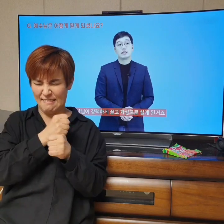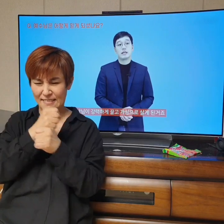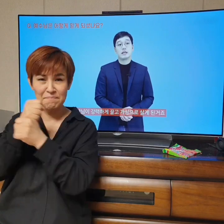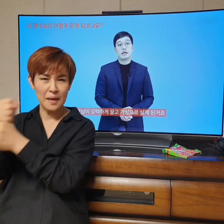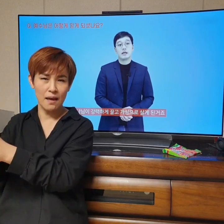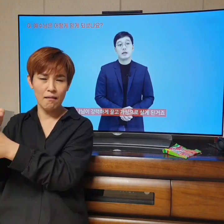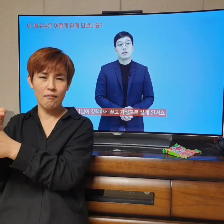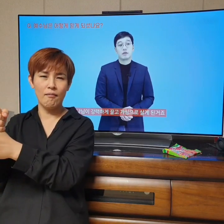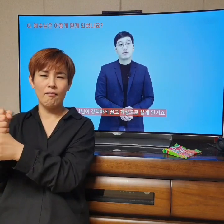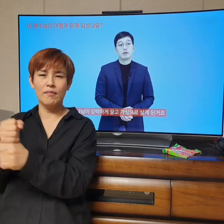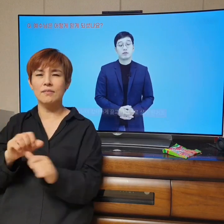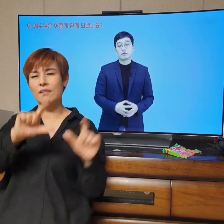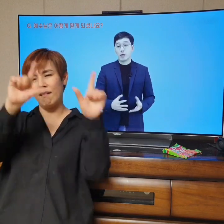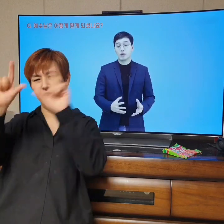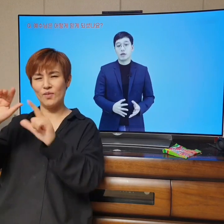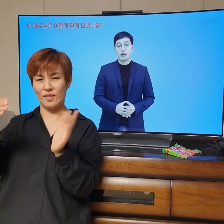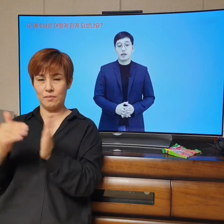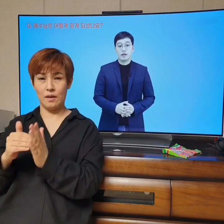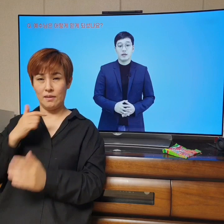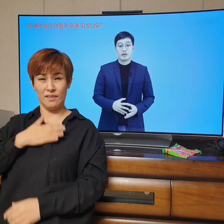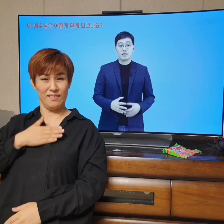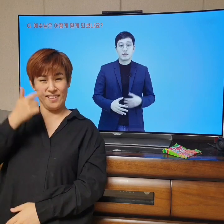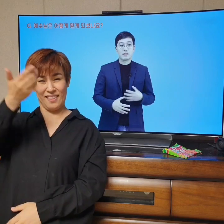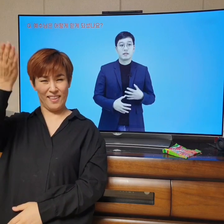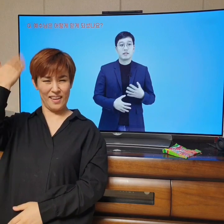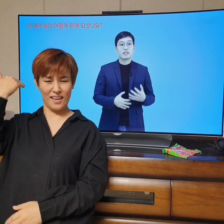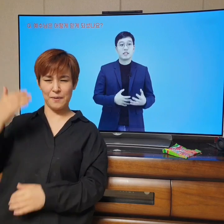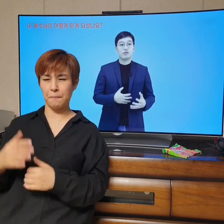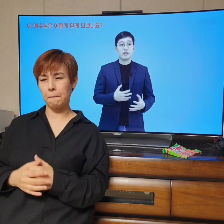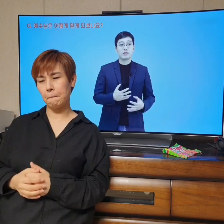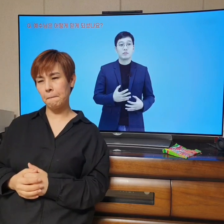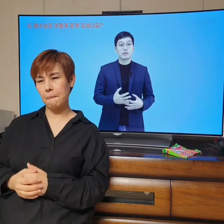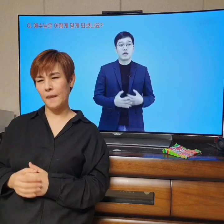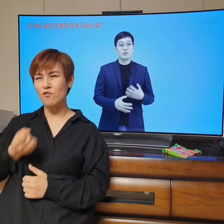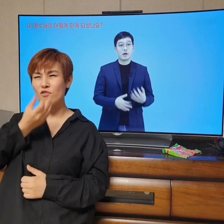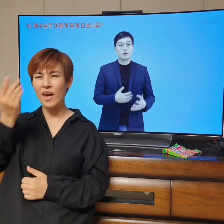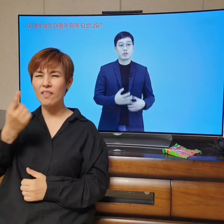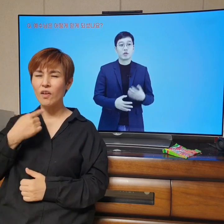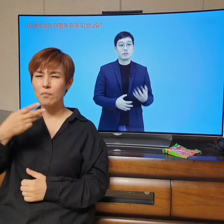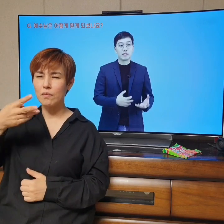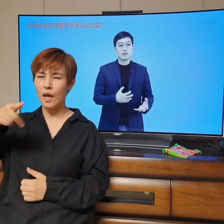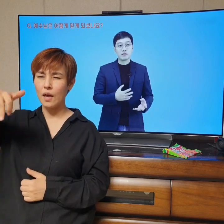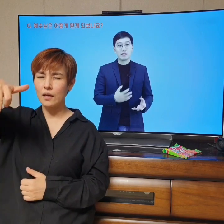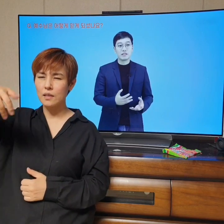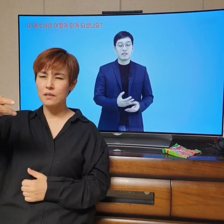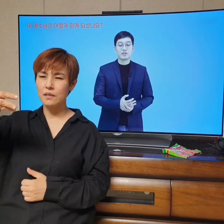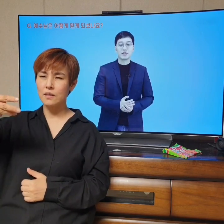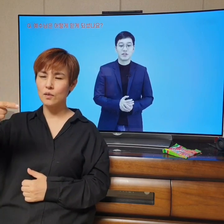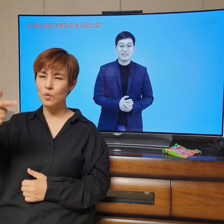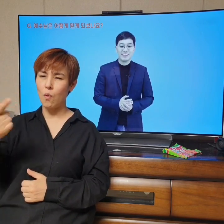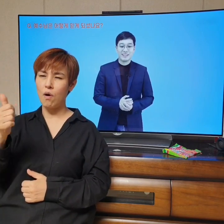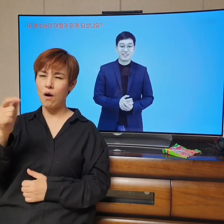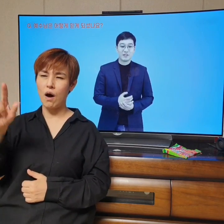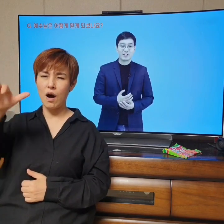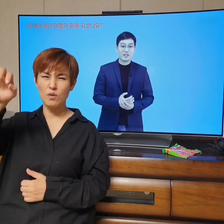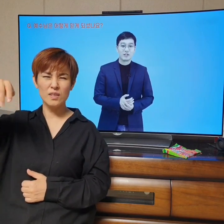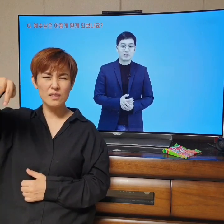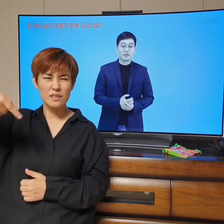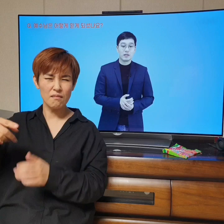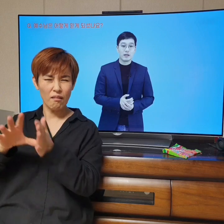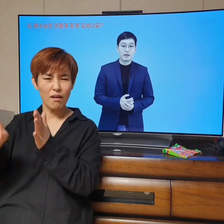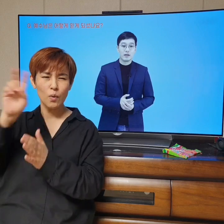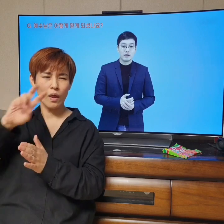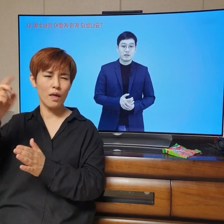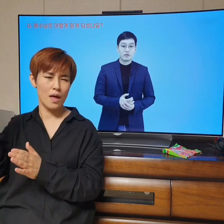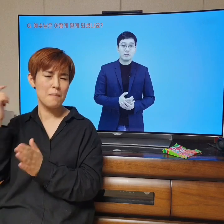가시니까 살게 된 거죠. 저는 과거에 굉장히 막 그 당시에 유행했던 막 테크노 하우스 정글 막 이런 음악들이 있었어요. 네, 그런 걸